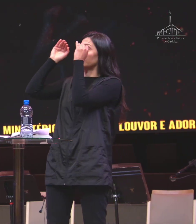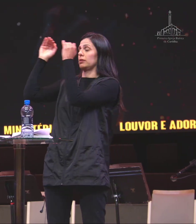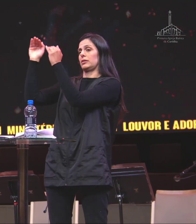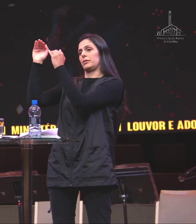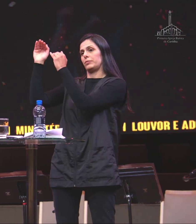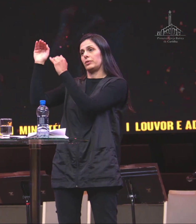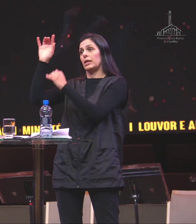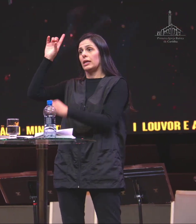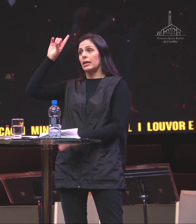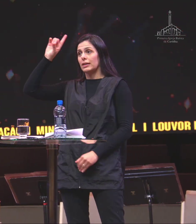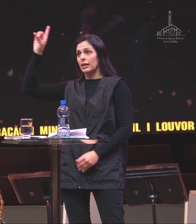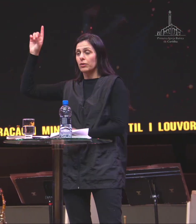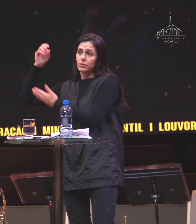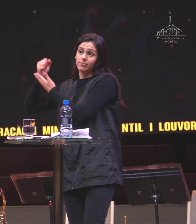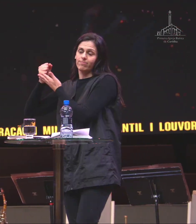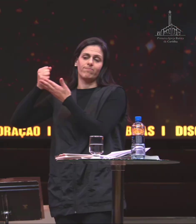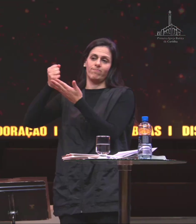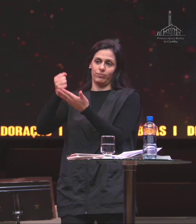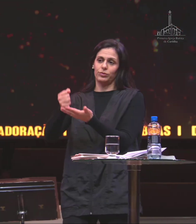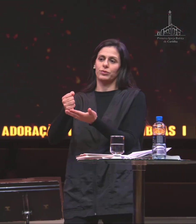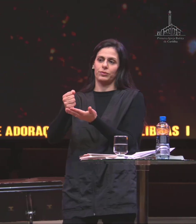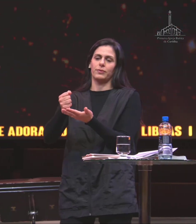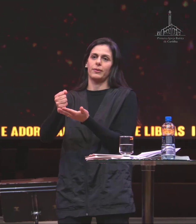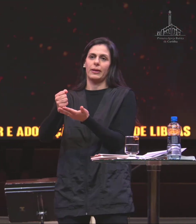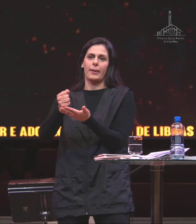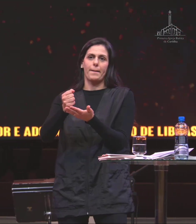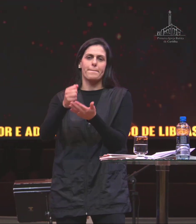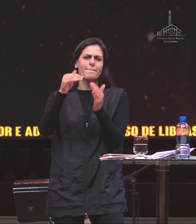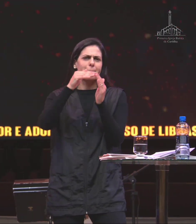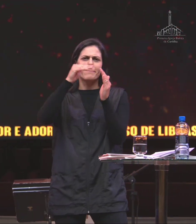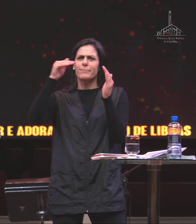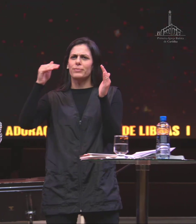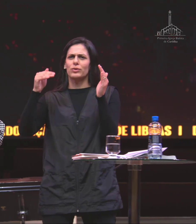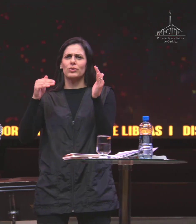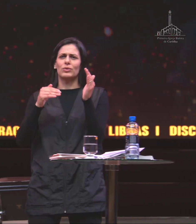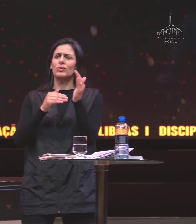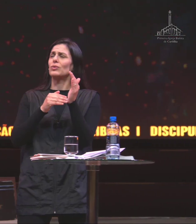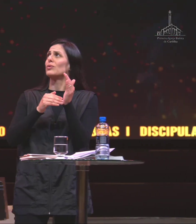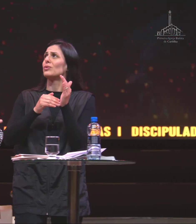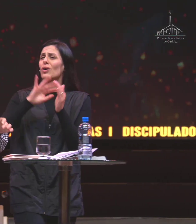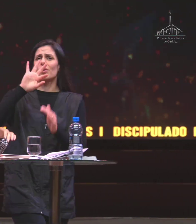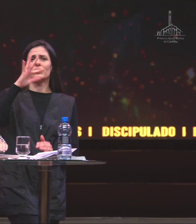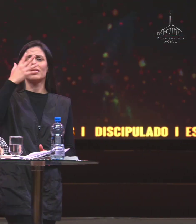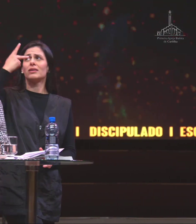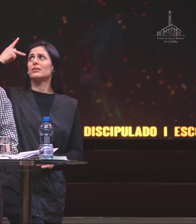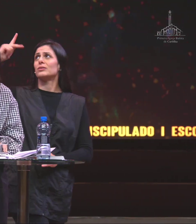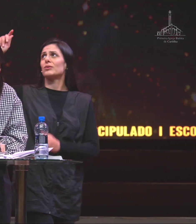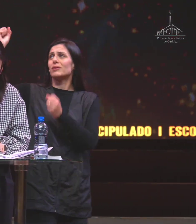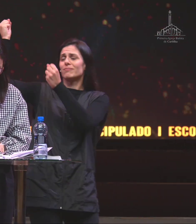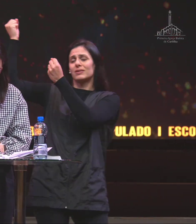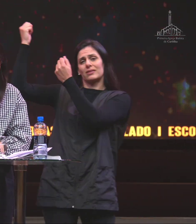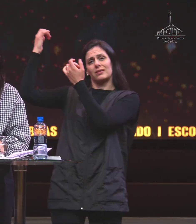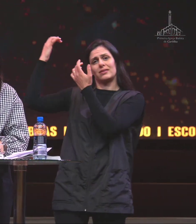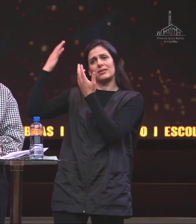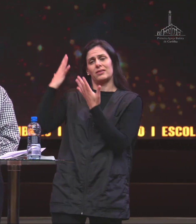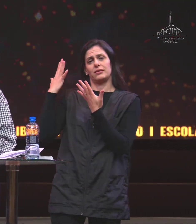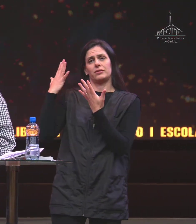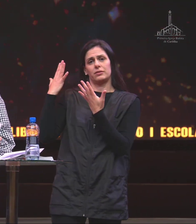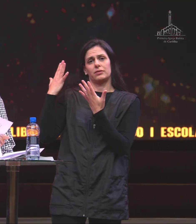e que eu diminua. Você está disposto a dizer não a si mesmo? Está disposto a ser apenas um